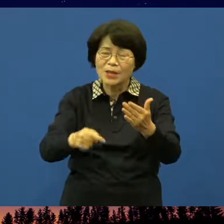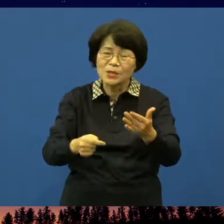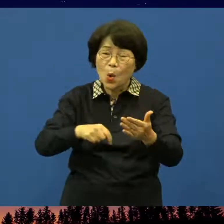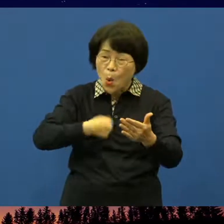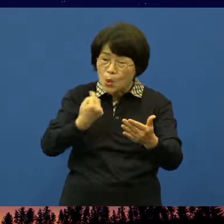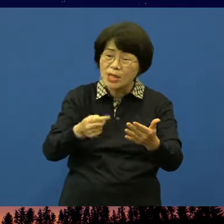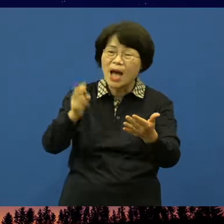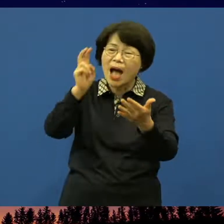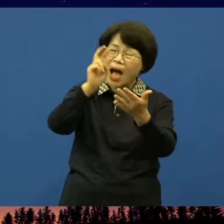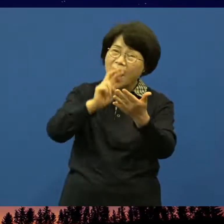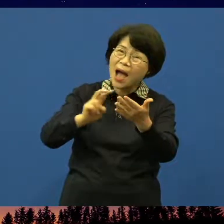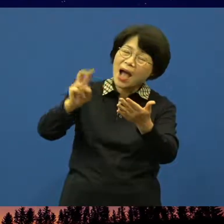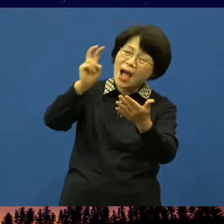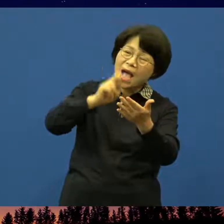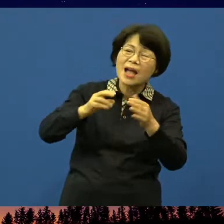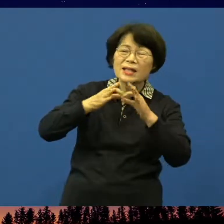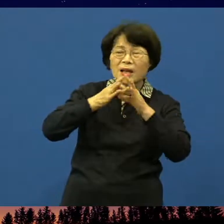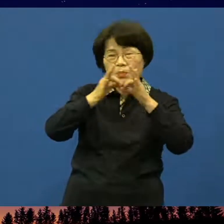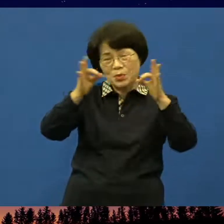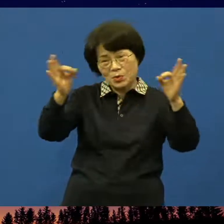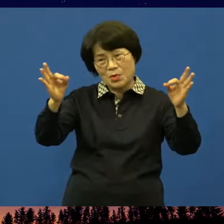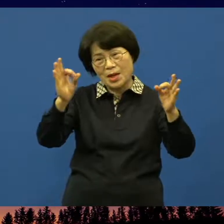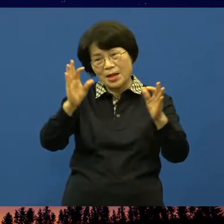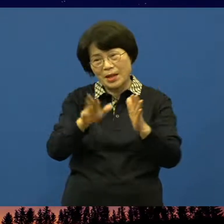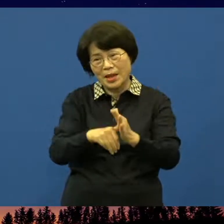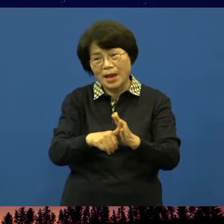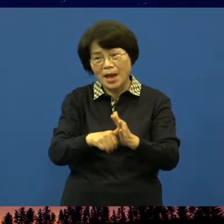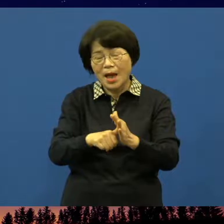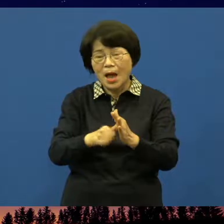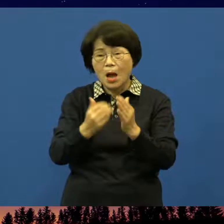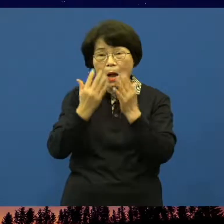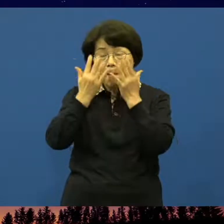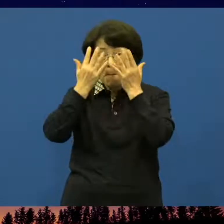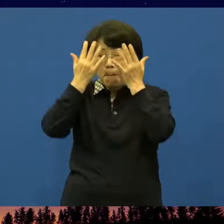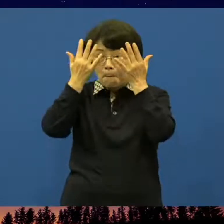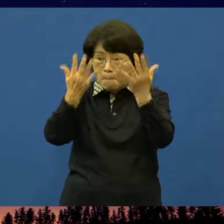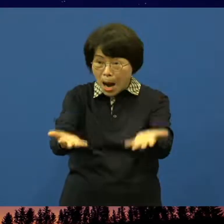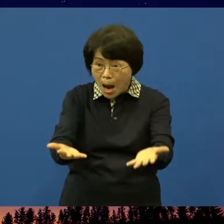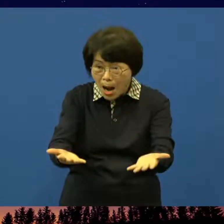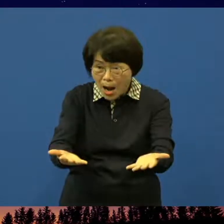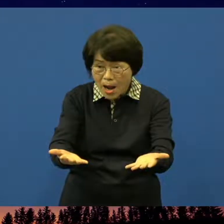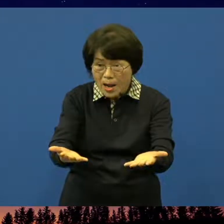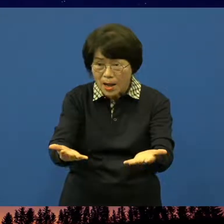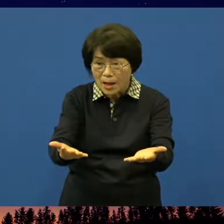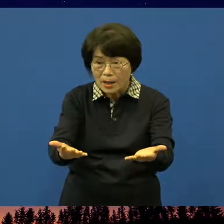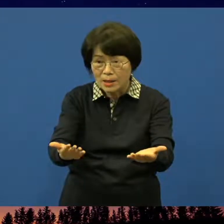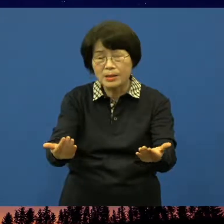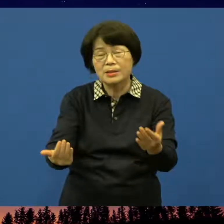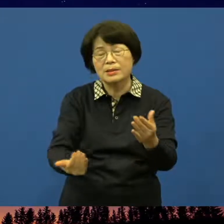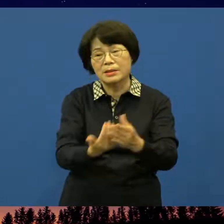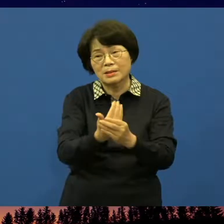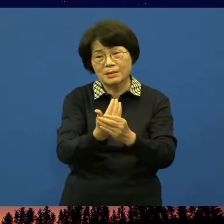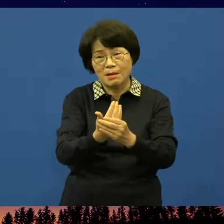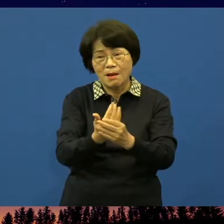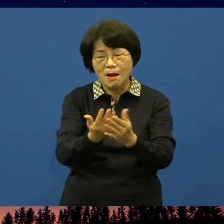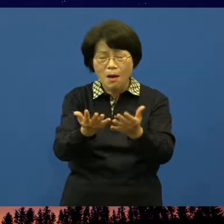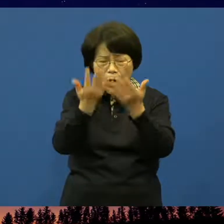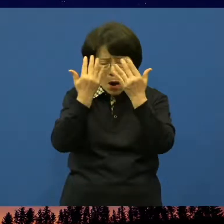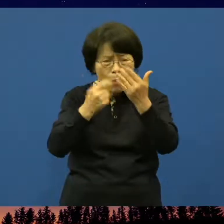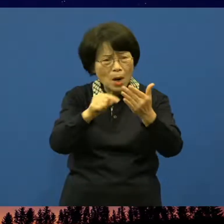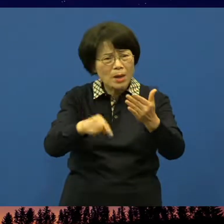거죠. 바울과 실라가 찬양을 하고 할 때 감옥 문이 열리는 역사가 일어났잖아요. 어떻게 감옥에서 노래를 부를 수가 있겠어요,